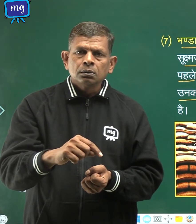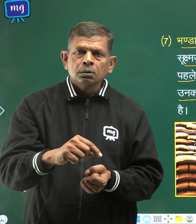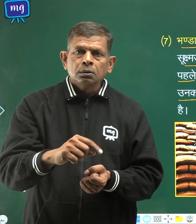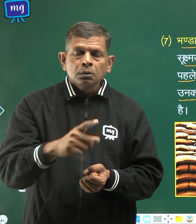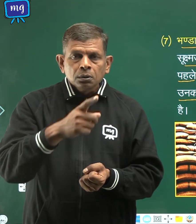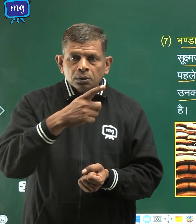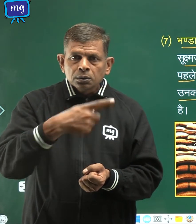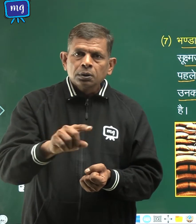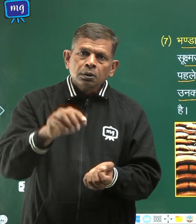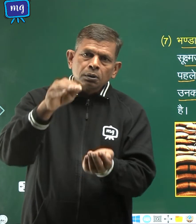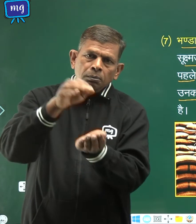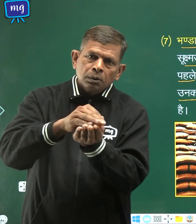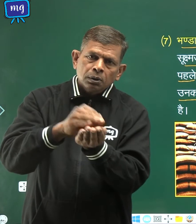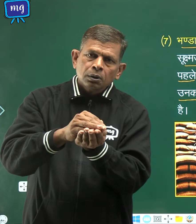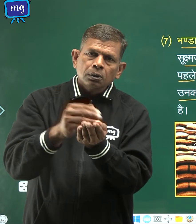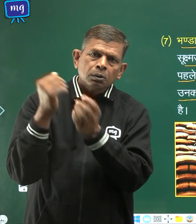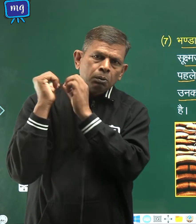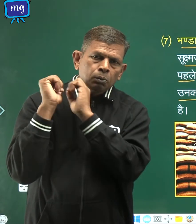उचित भंडारण